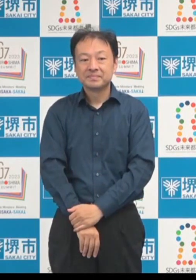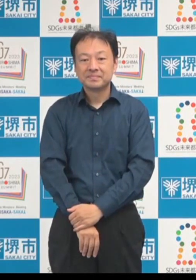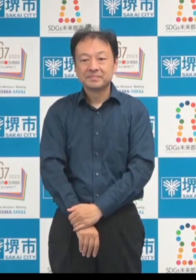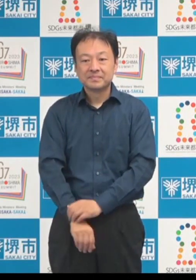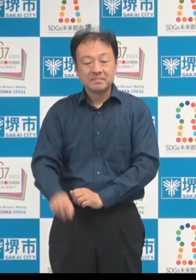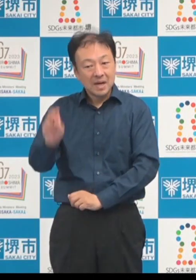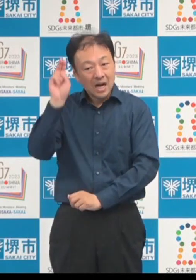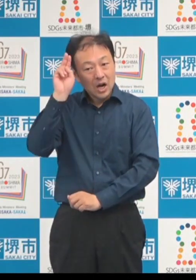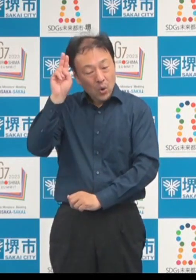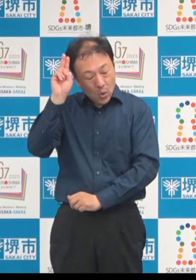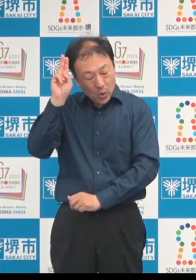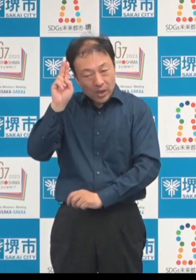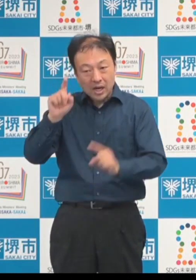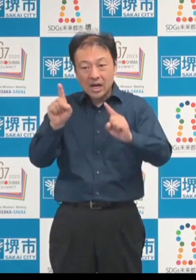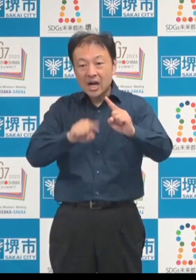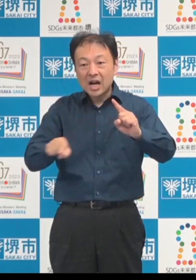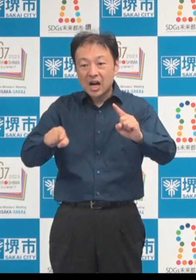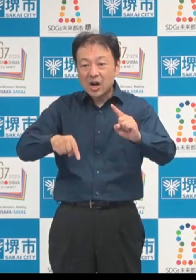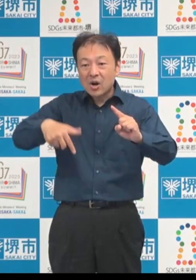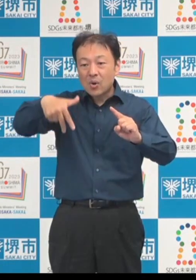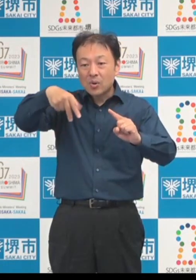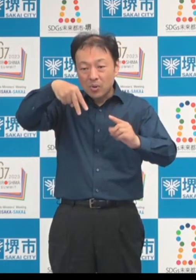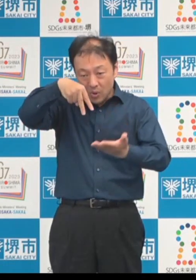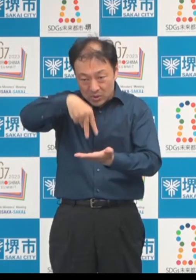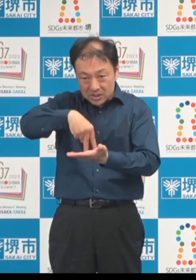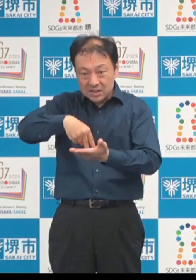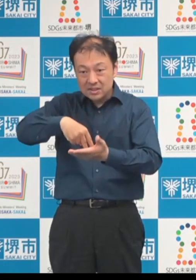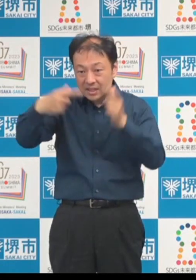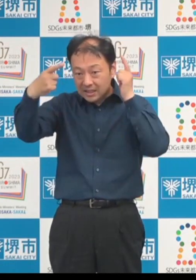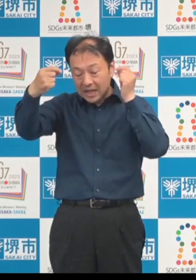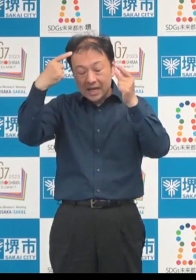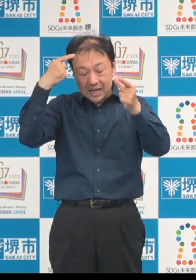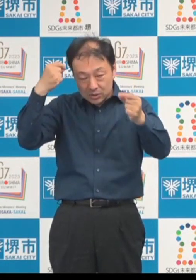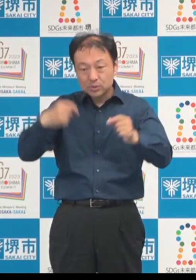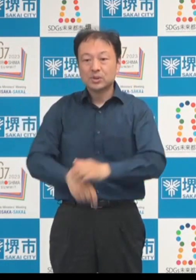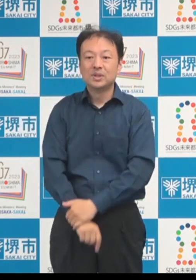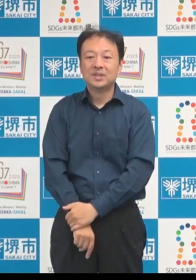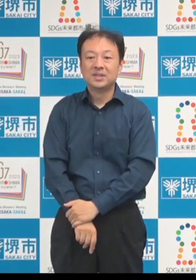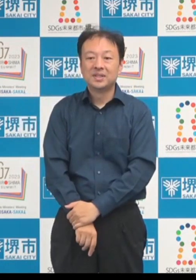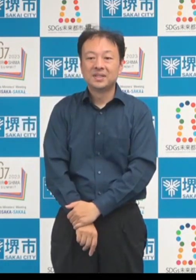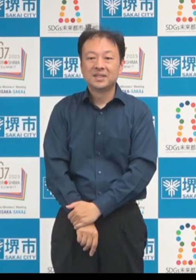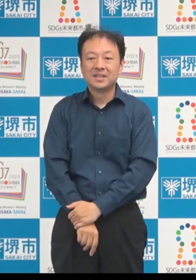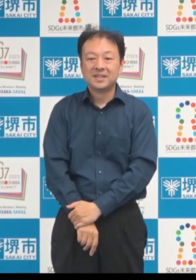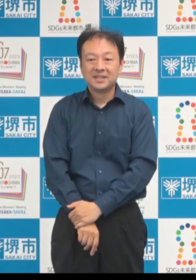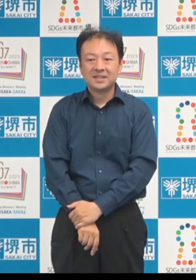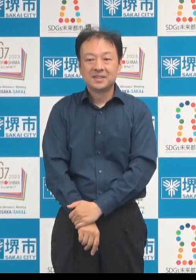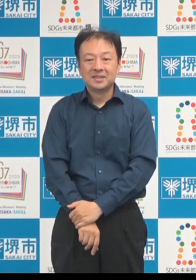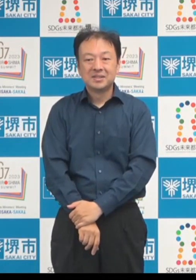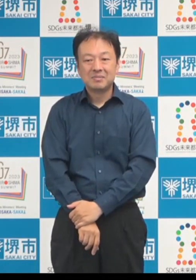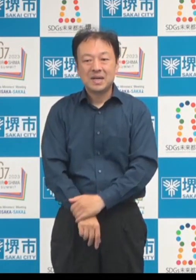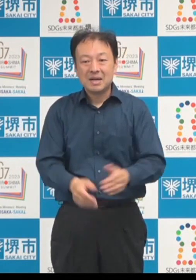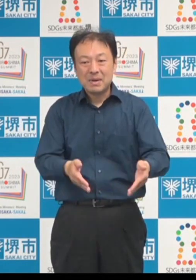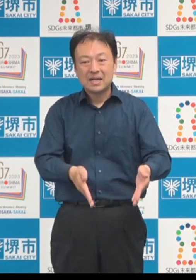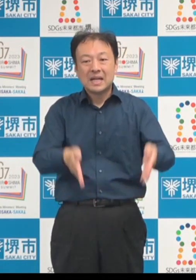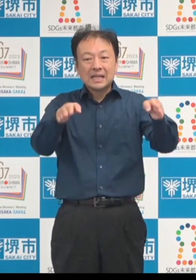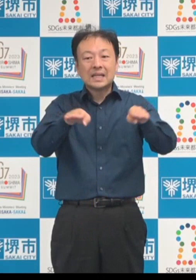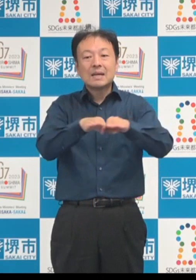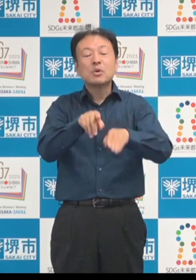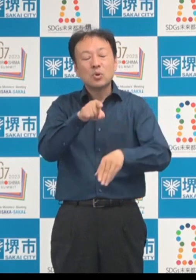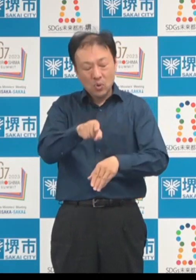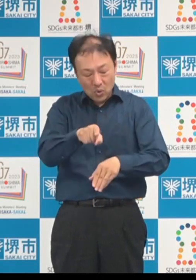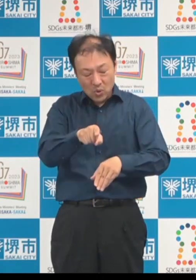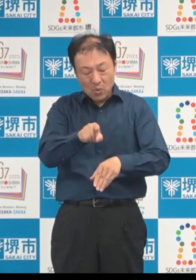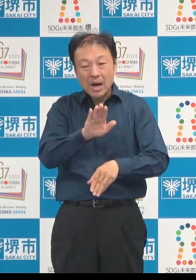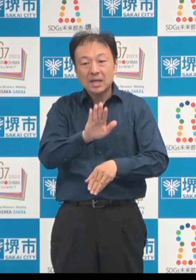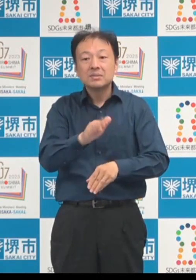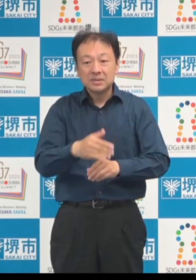公立大学、ただいたんだことなのであれですけど、大阪公立大学っていうと箱物ではありませんよね。もちろん学者だった校